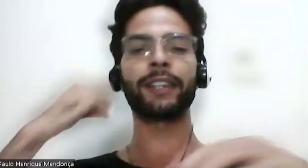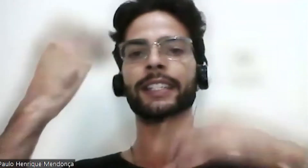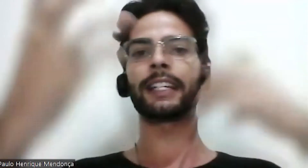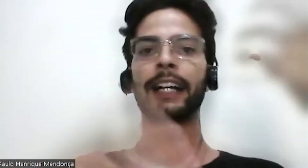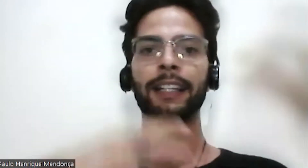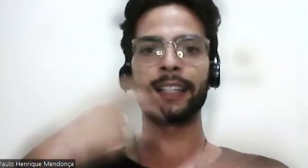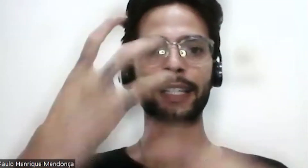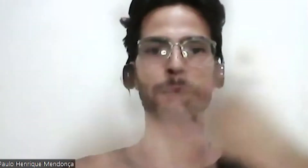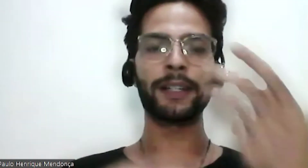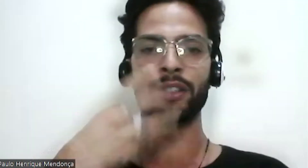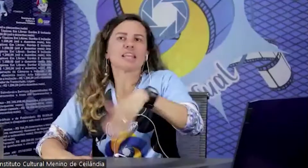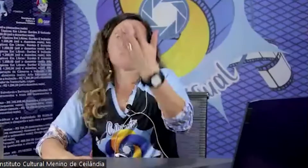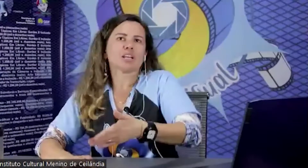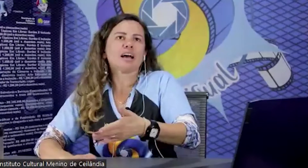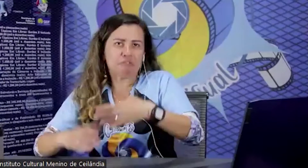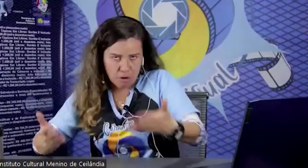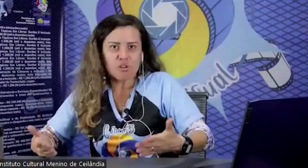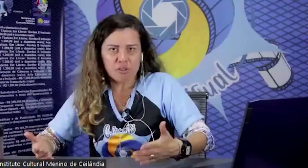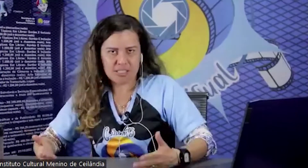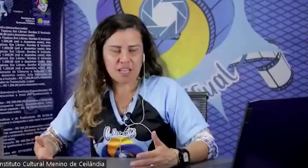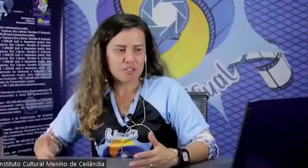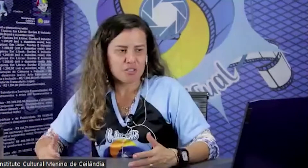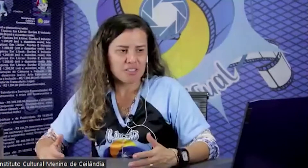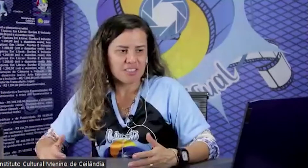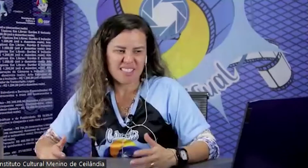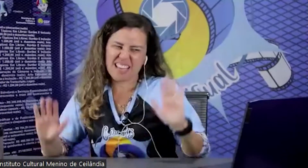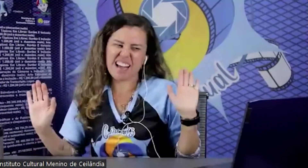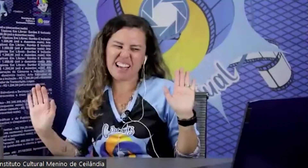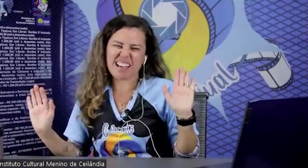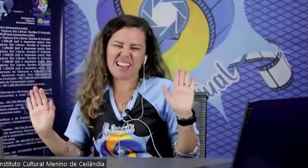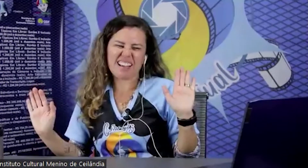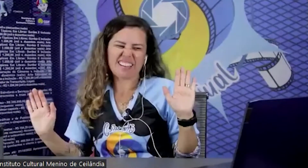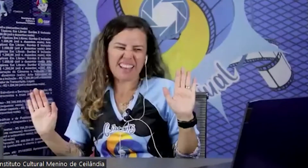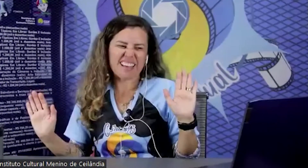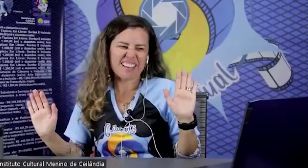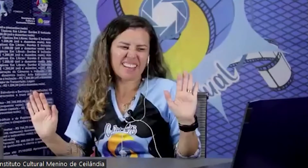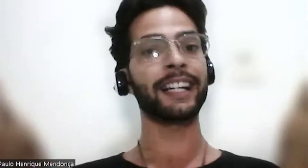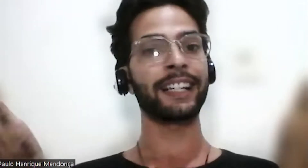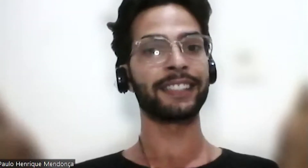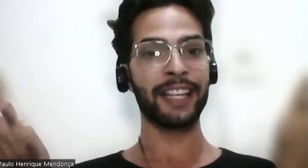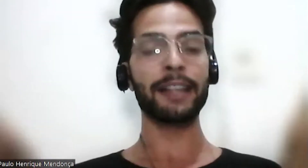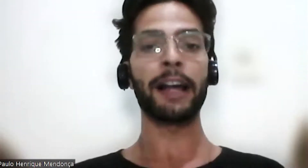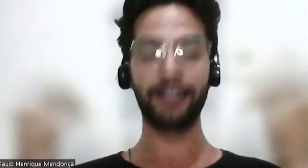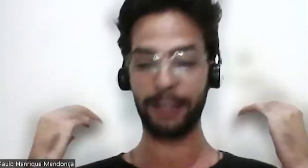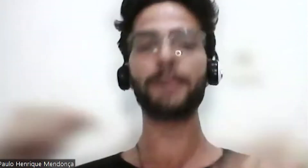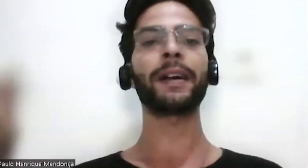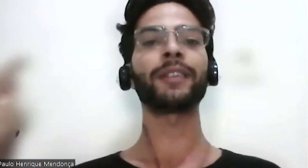fazer isso. a Colocar o Libras. intérprete lá foi o acesso? Será? Né? Será, né? Eu me perguntei